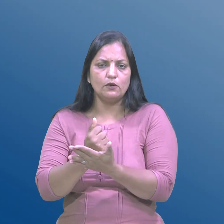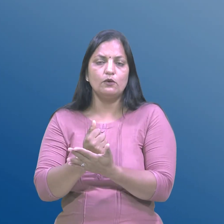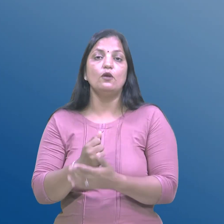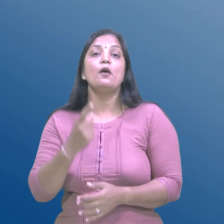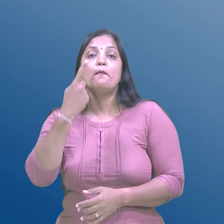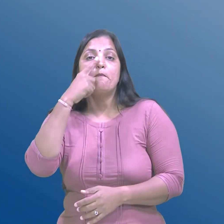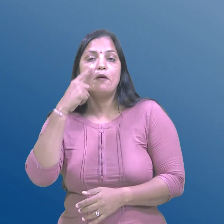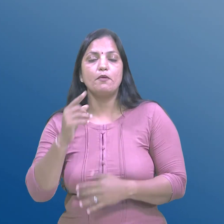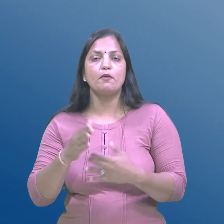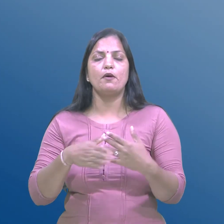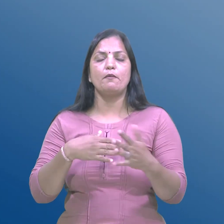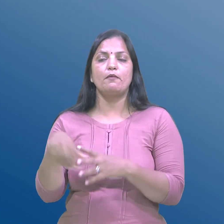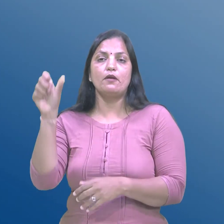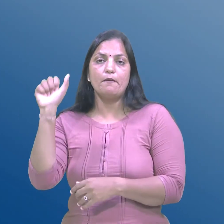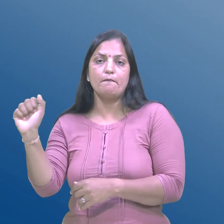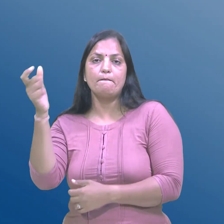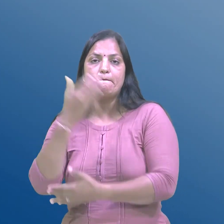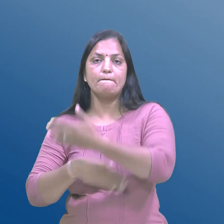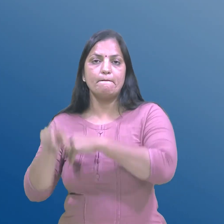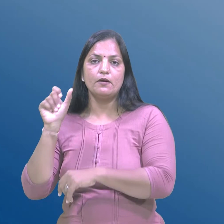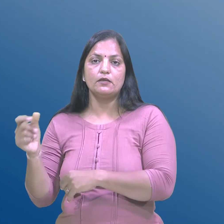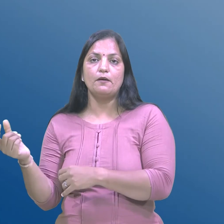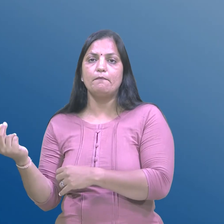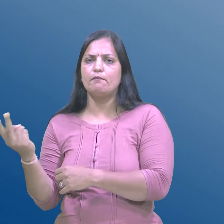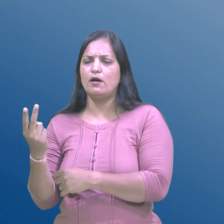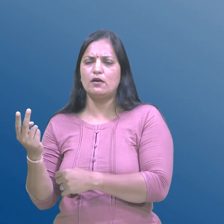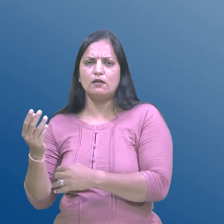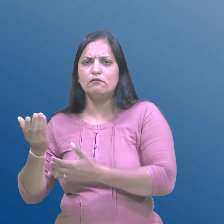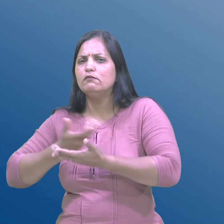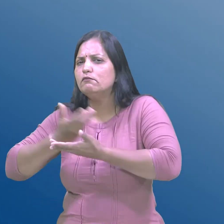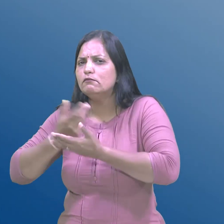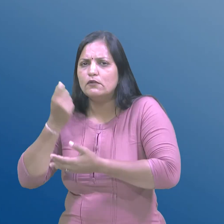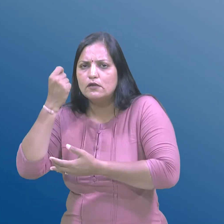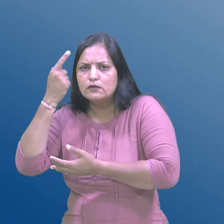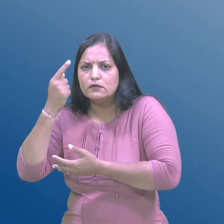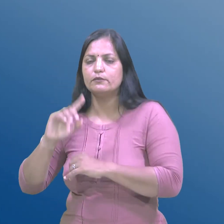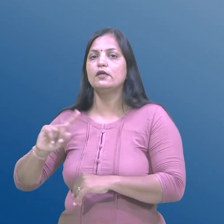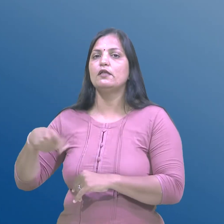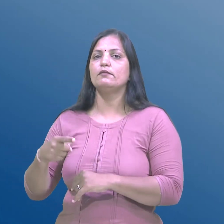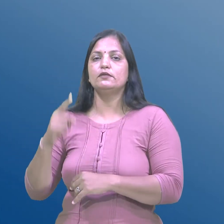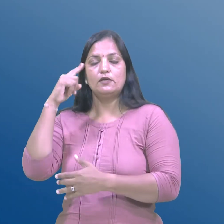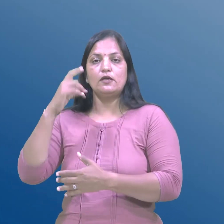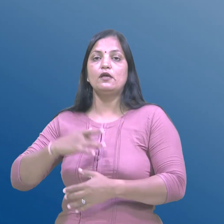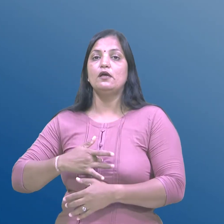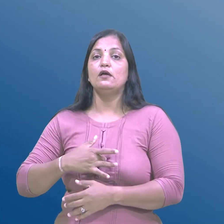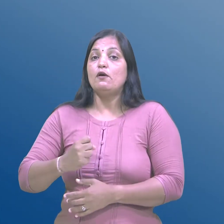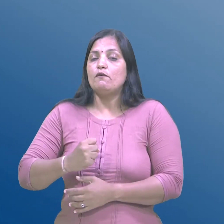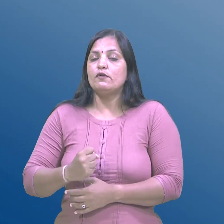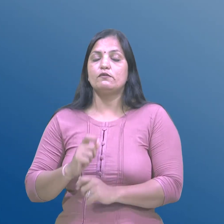તેમજ વિકલાંગતા ધરાવતી વ્યક્તિ વચ્ચે પરસ્પરની સમજણ અને વિશ્વાસ પર કામ કરે છે. કોઈ ચોક્કસ સમય મર્યાદા